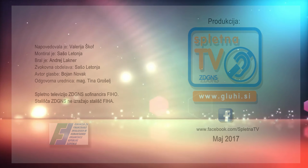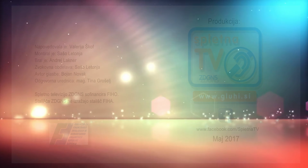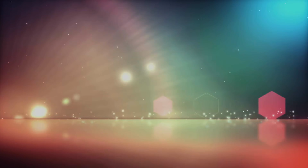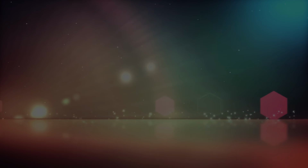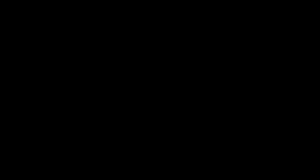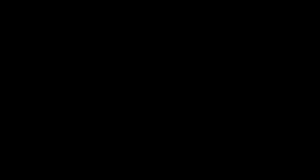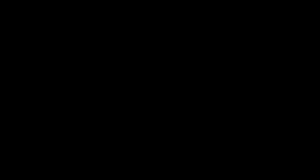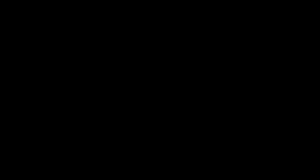Hvala što kanal.